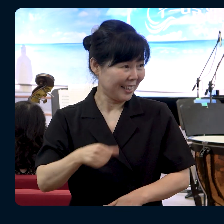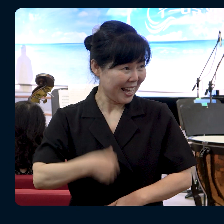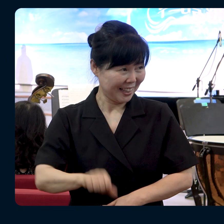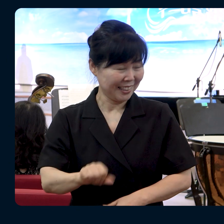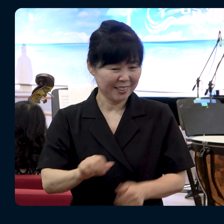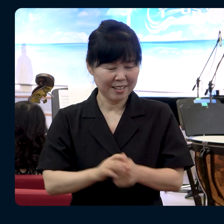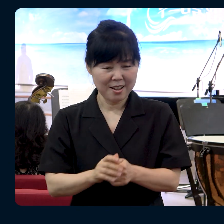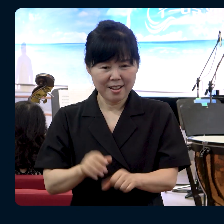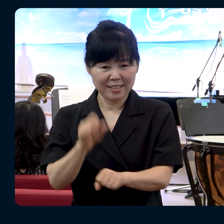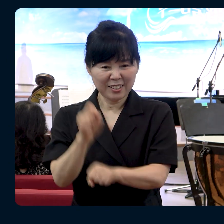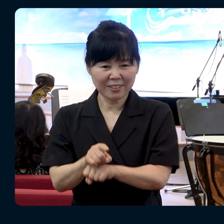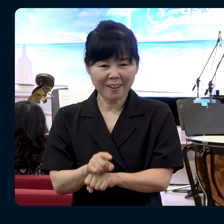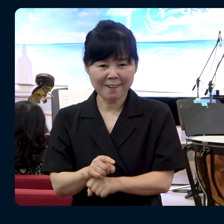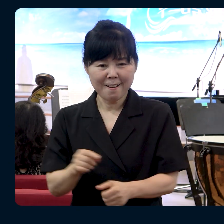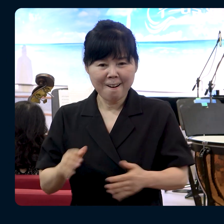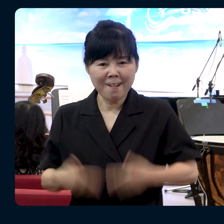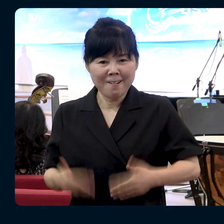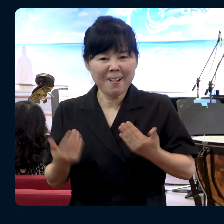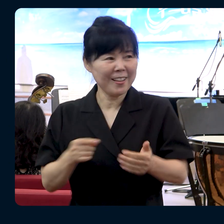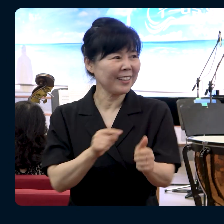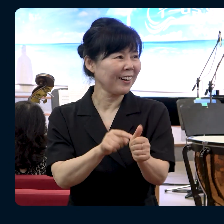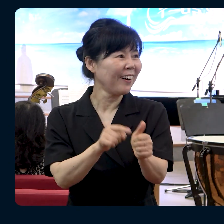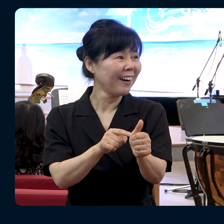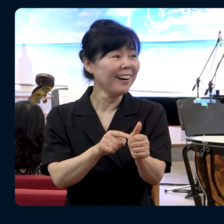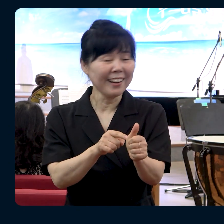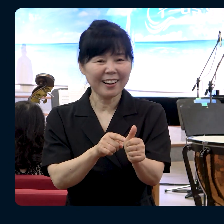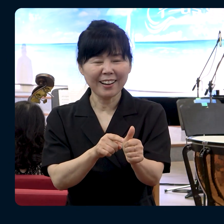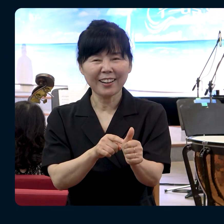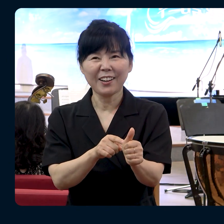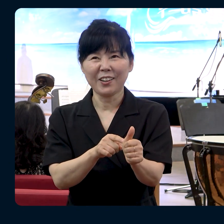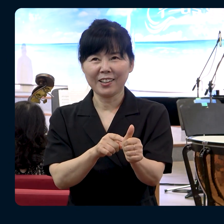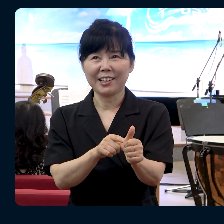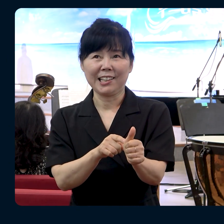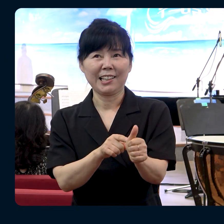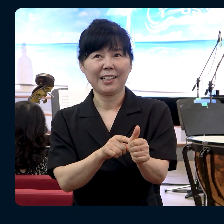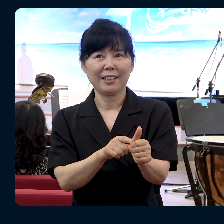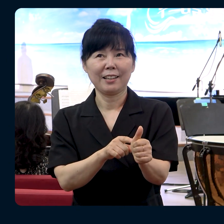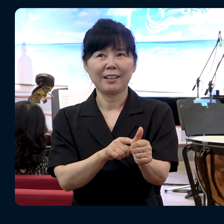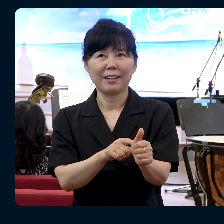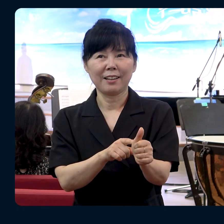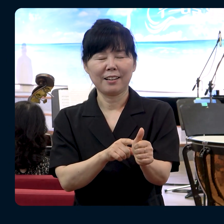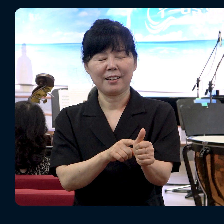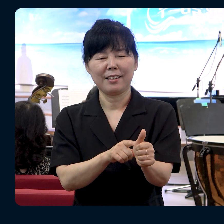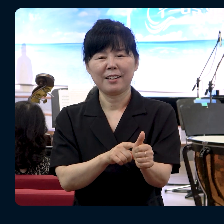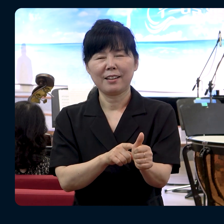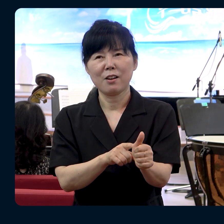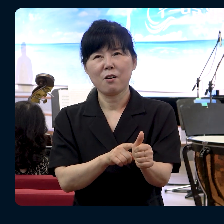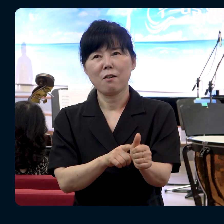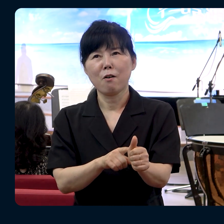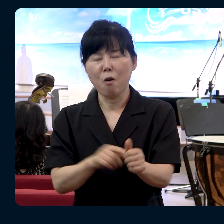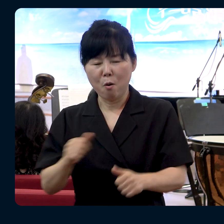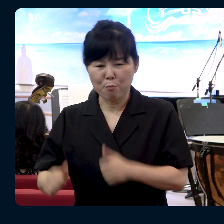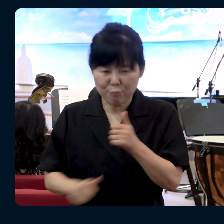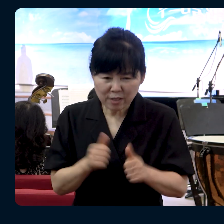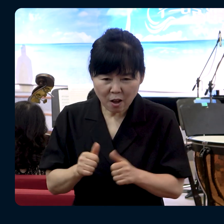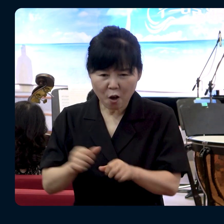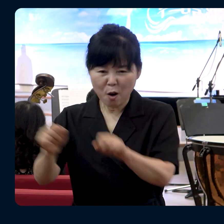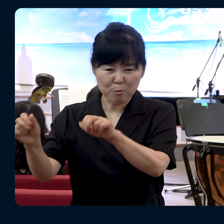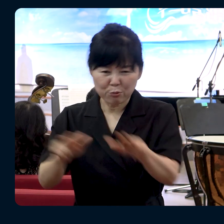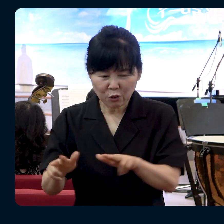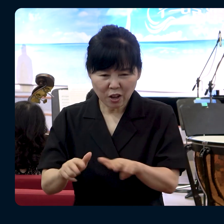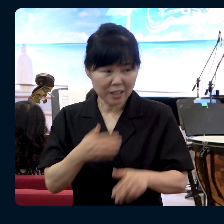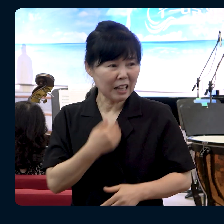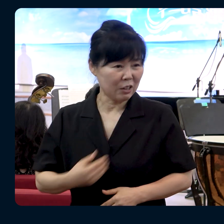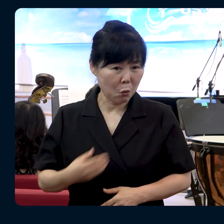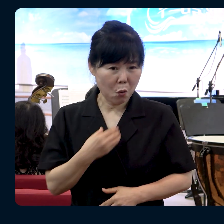성격이 급하고 분노를 다 표출하던 사람. 그런데 그 요한을 우리는 오늘날 분노의 사도다, 번개의 사도다 이렇게 말하지